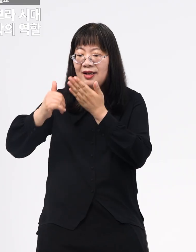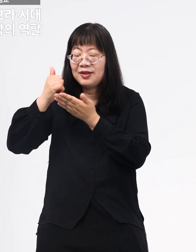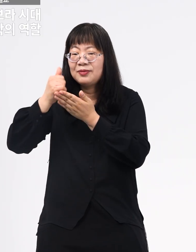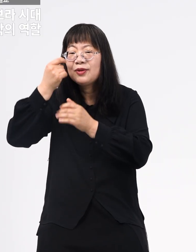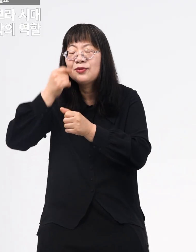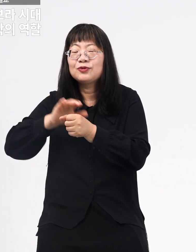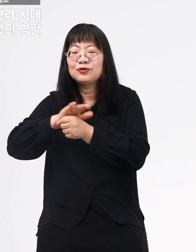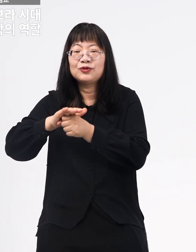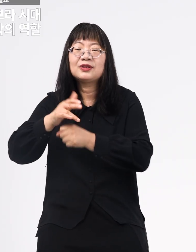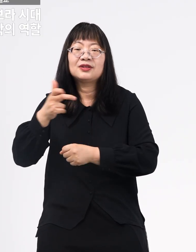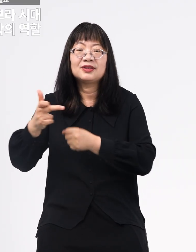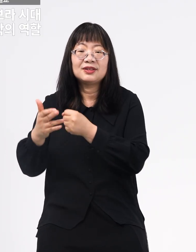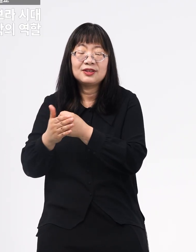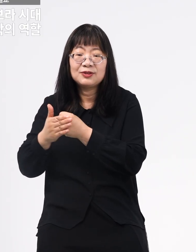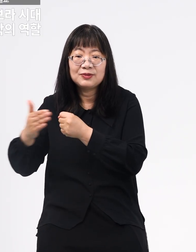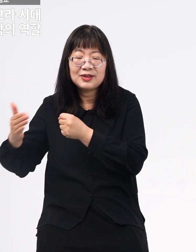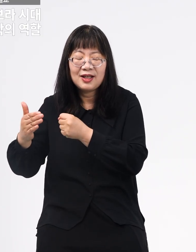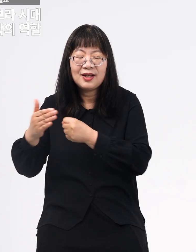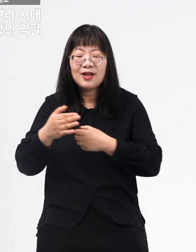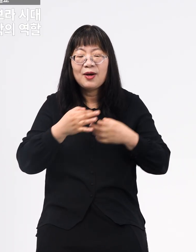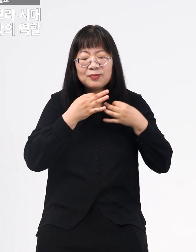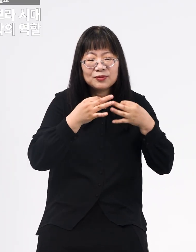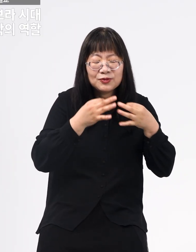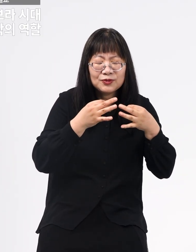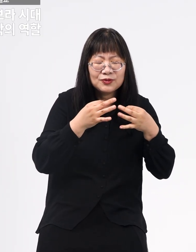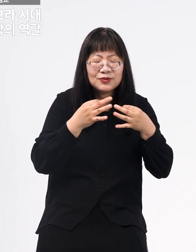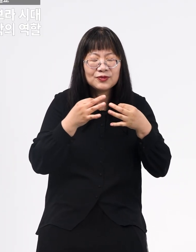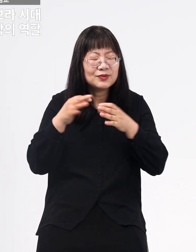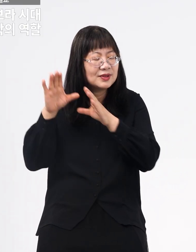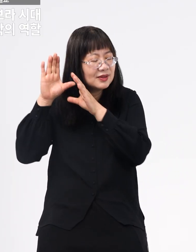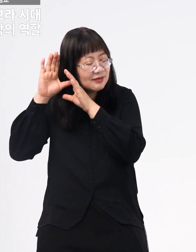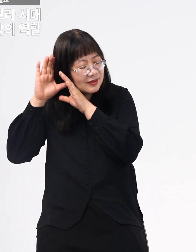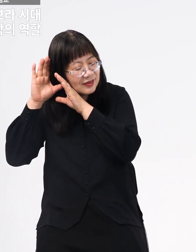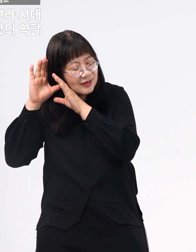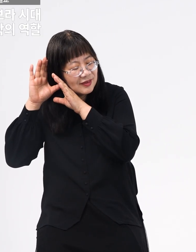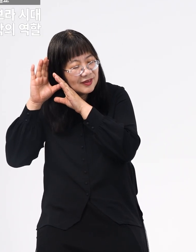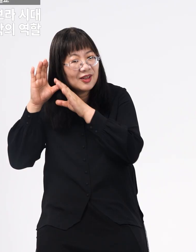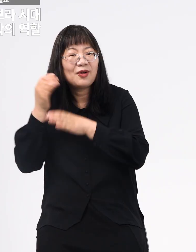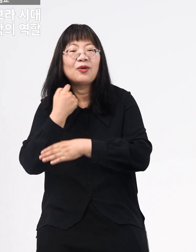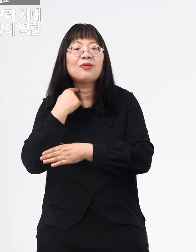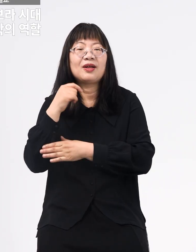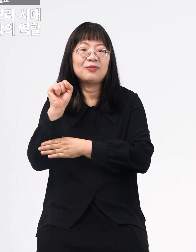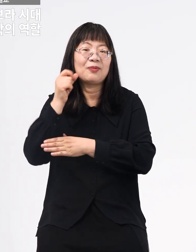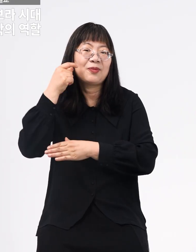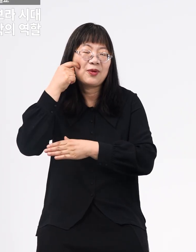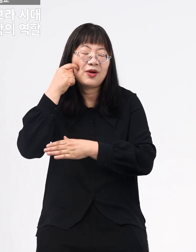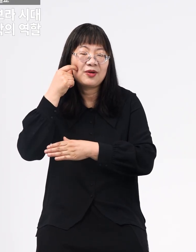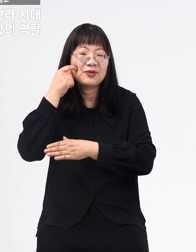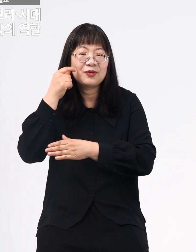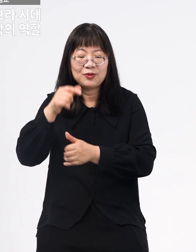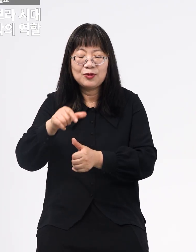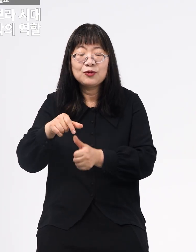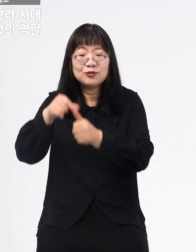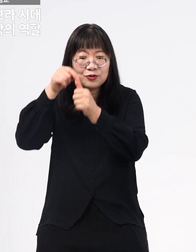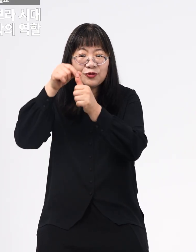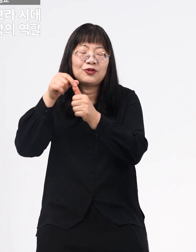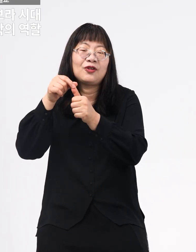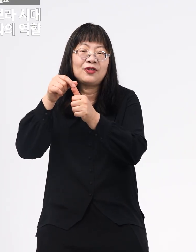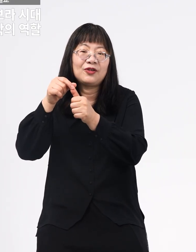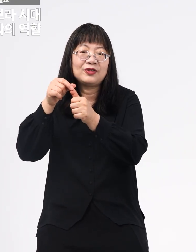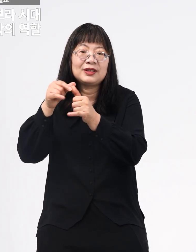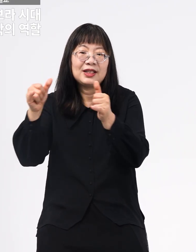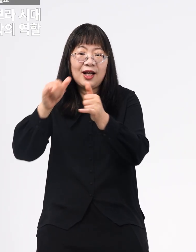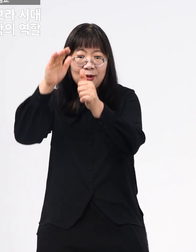긍휼이 크신지라 또 그 부르짖음을 외면치 못하시고 또 살려냅니다. 사사를